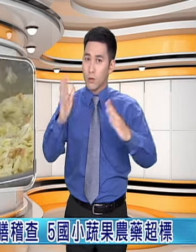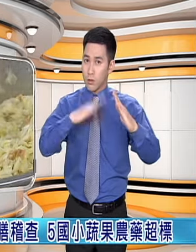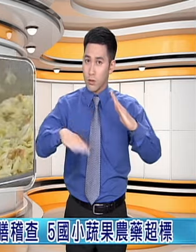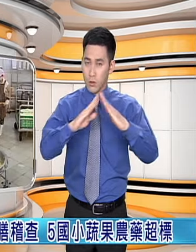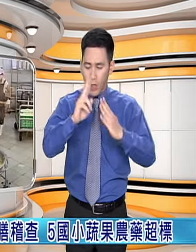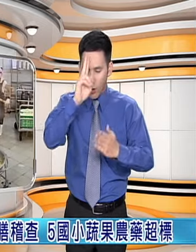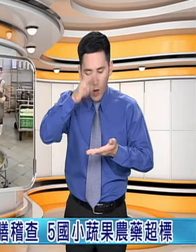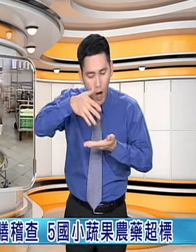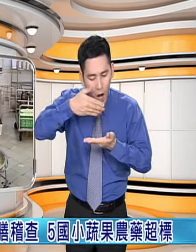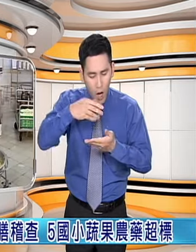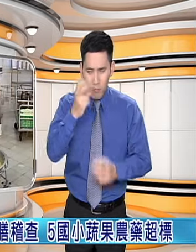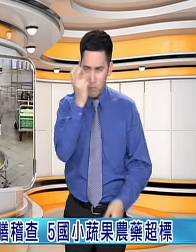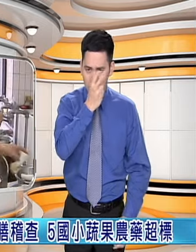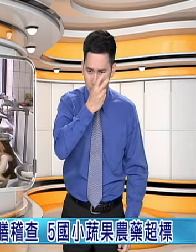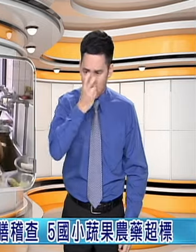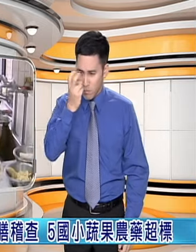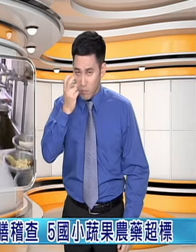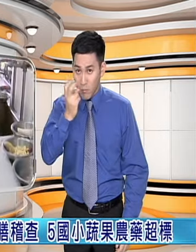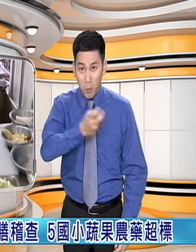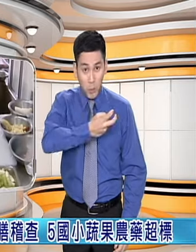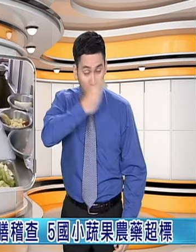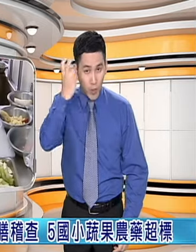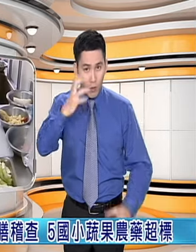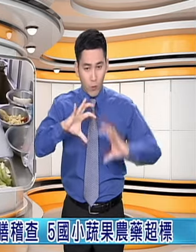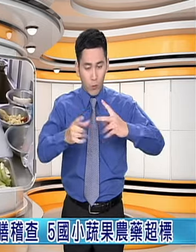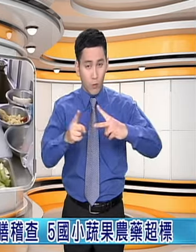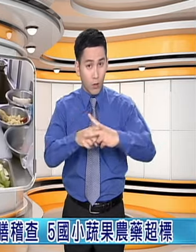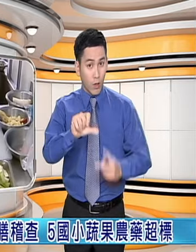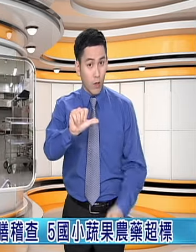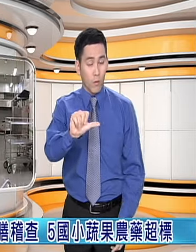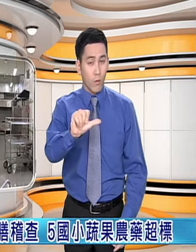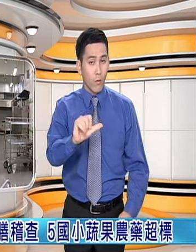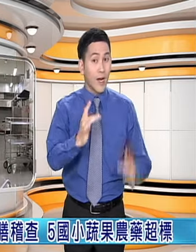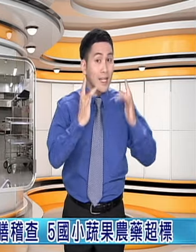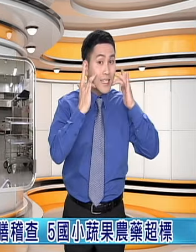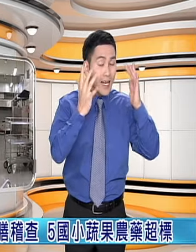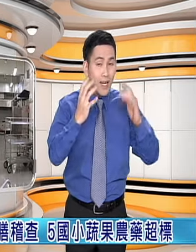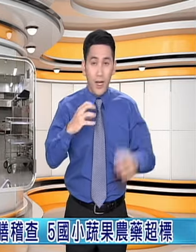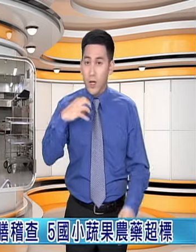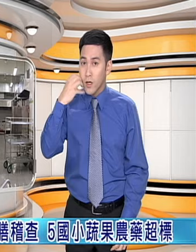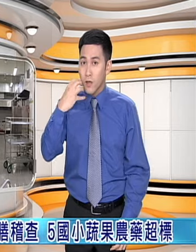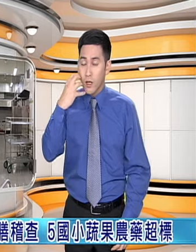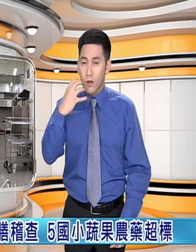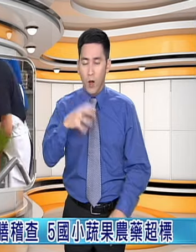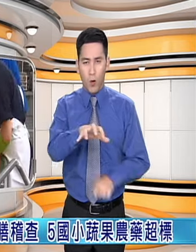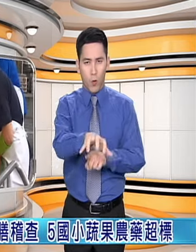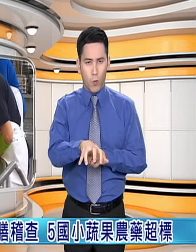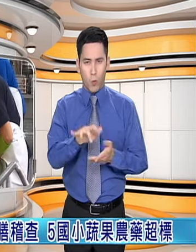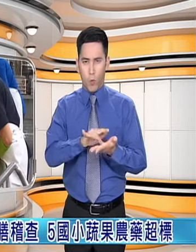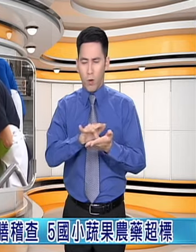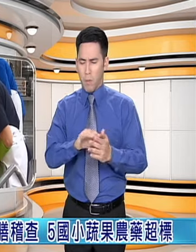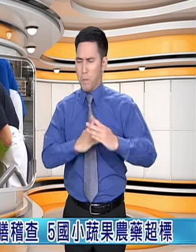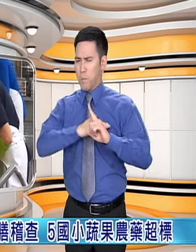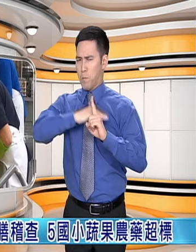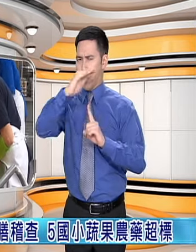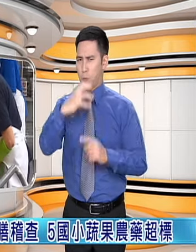材跟校园午餐，结果有五所的国小都验出了含有蔬果农药超